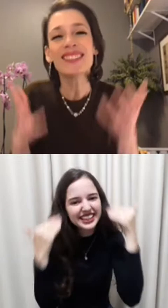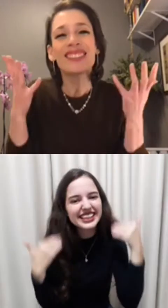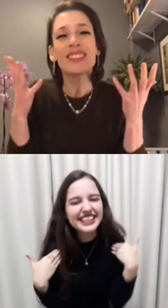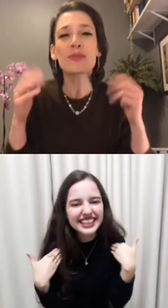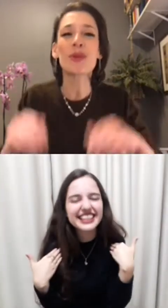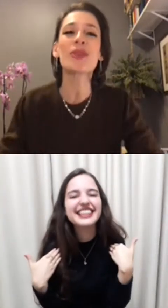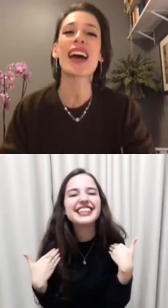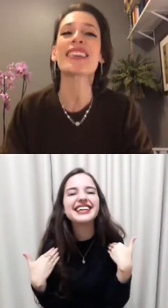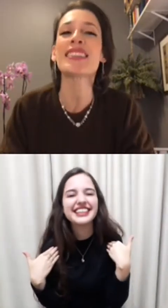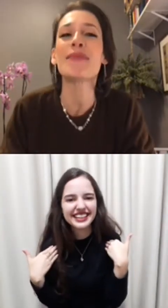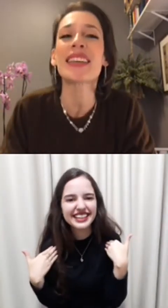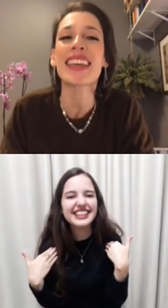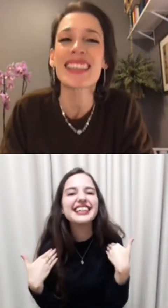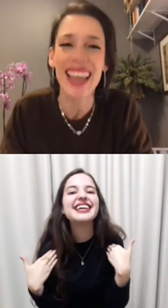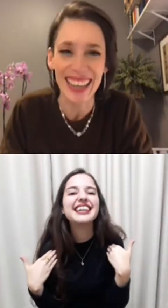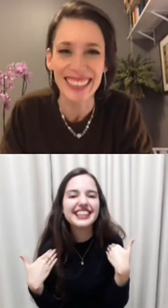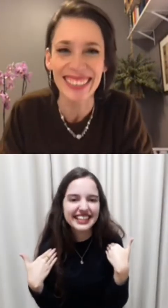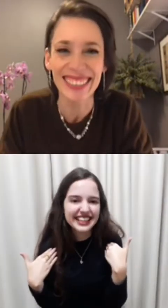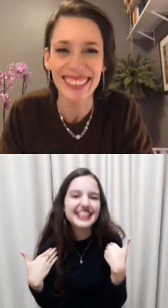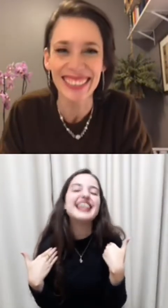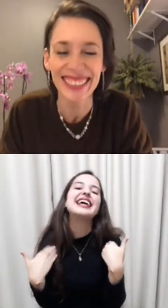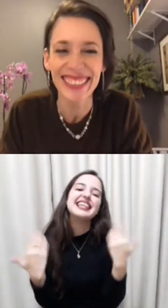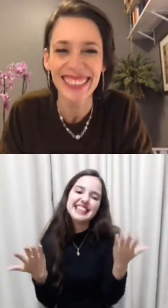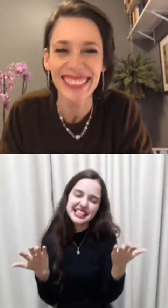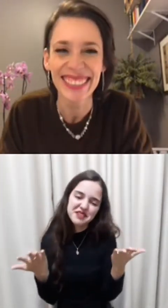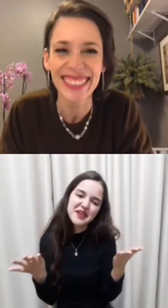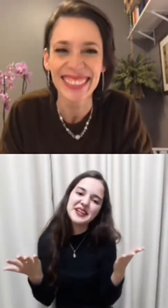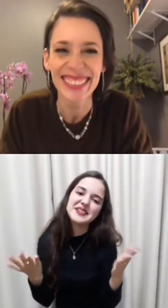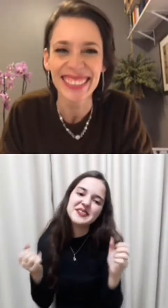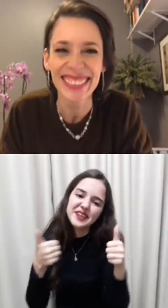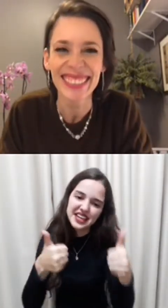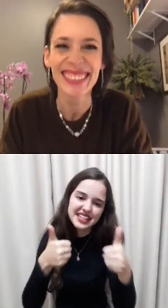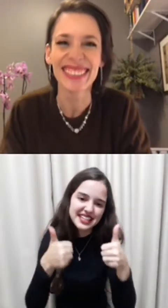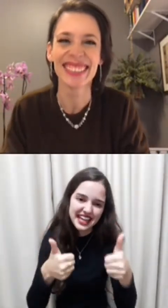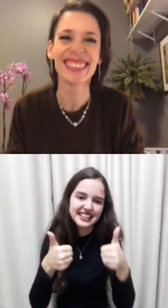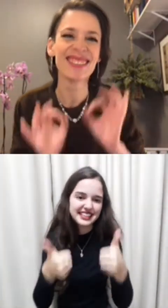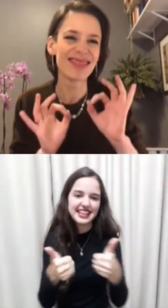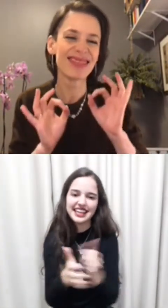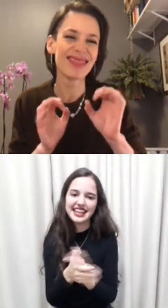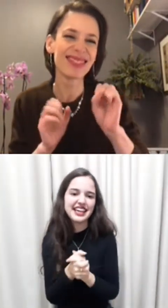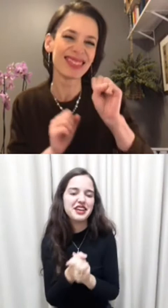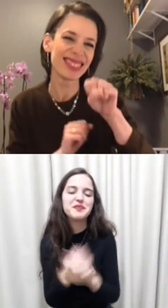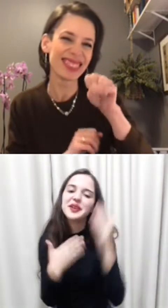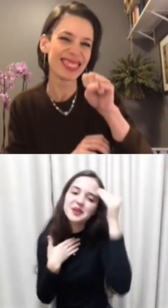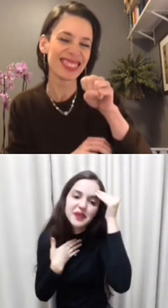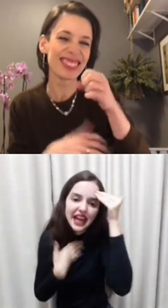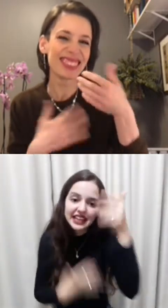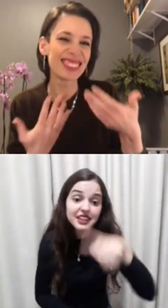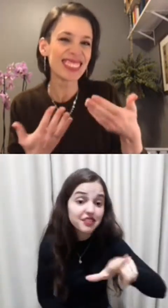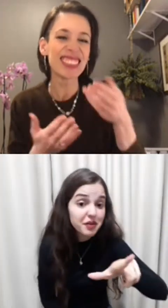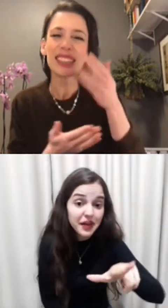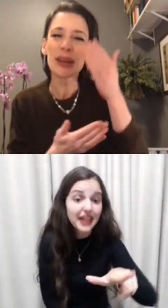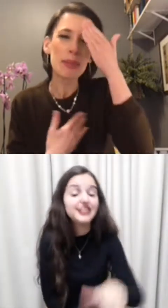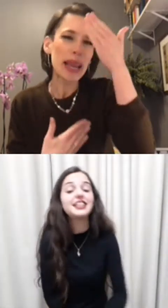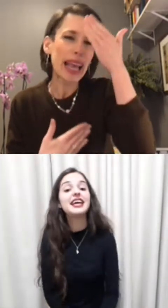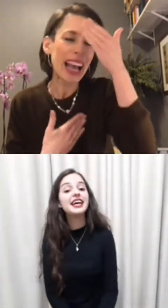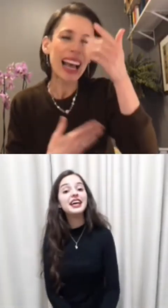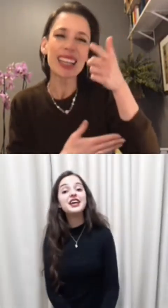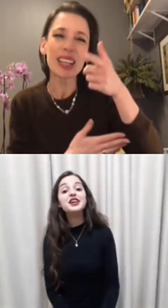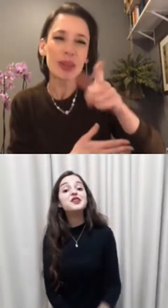Podem nos procurar sempre que quiserem. Exatamente, isso aí, gente. E muito obrigada